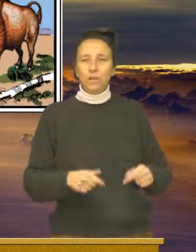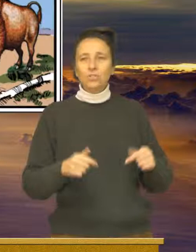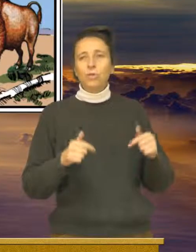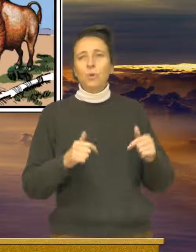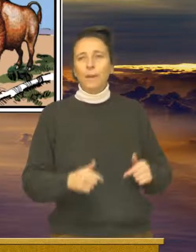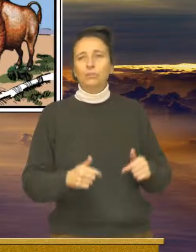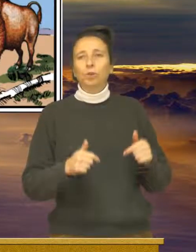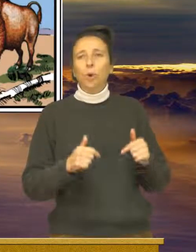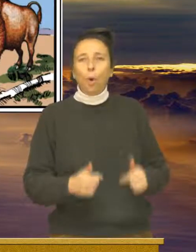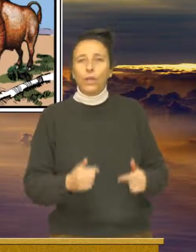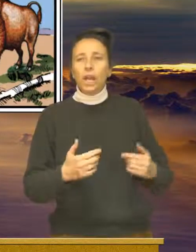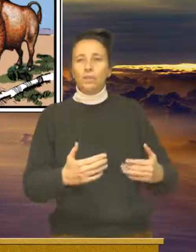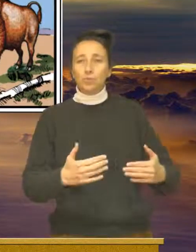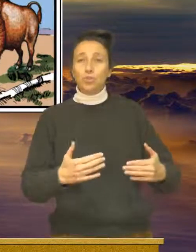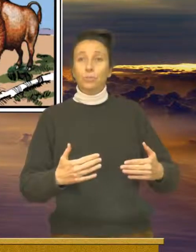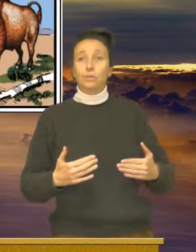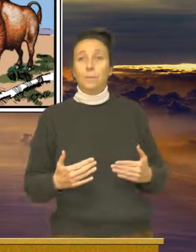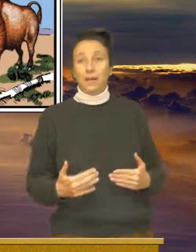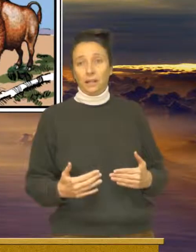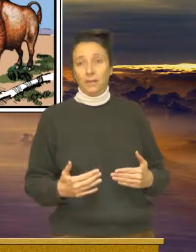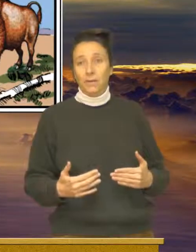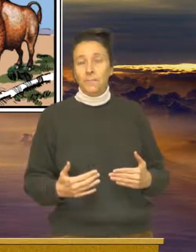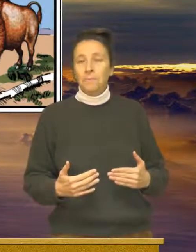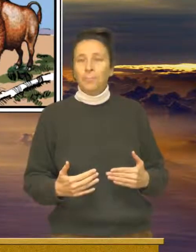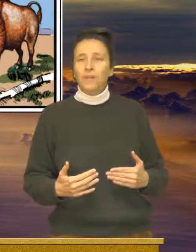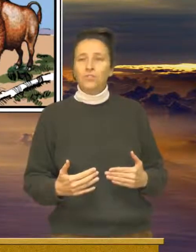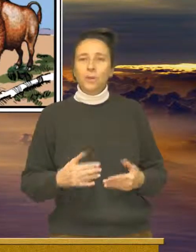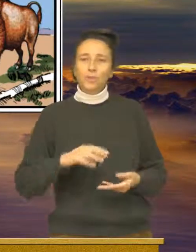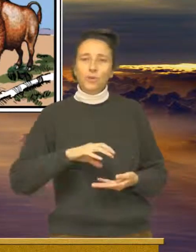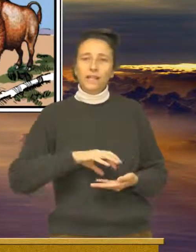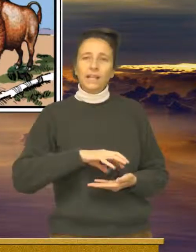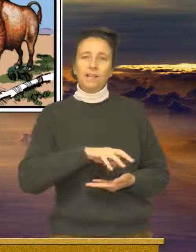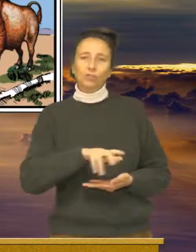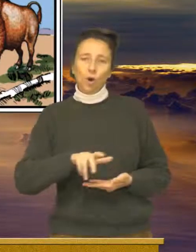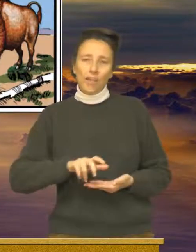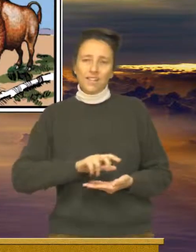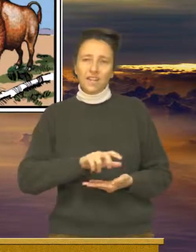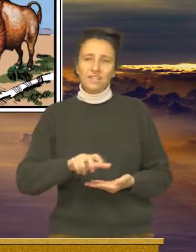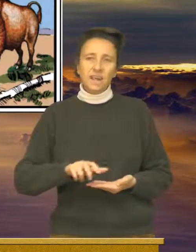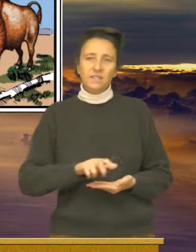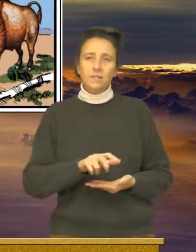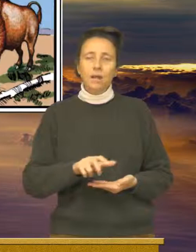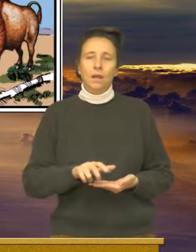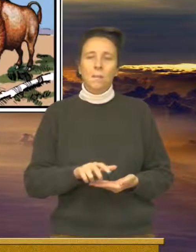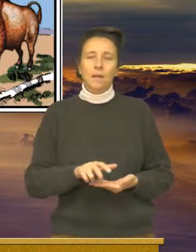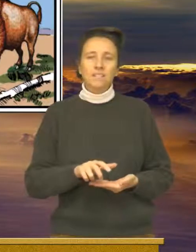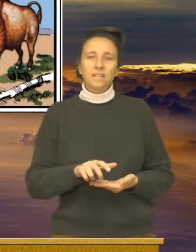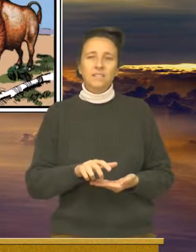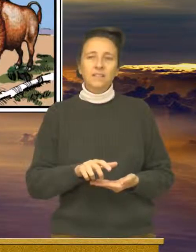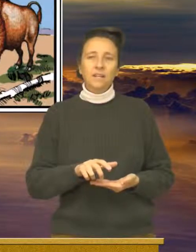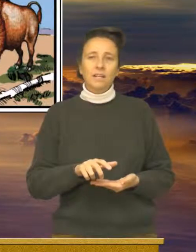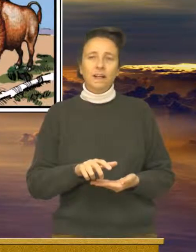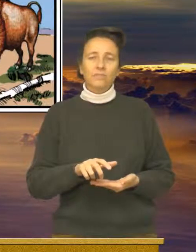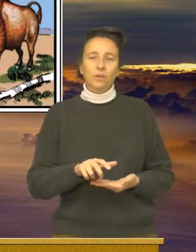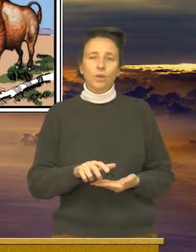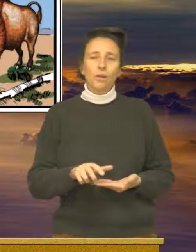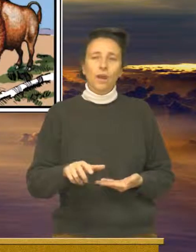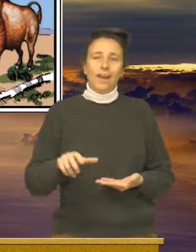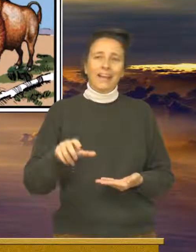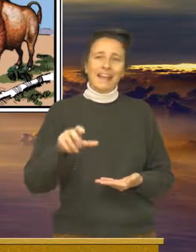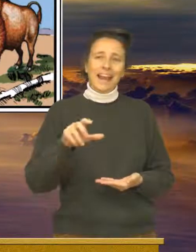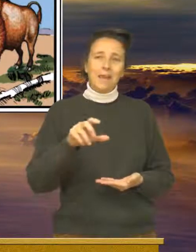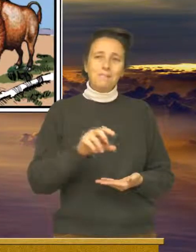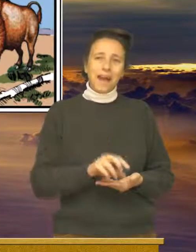es nuestro momento hoy en su segunda parte. Y nos damos cuenta que todas esas bestias entran en